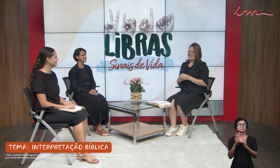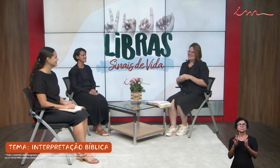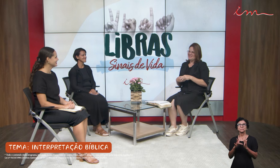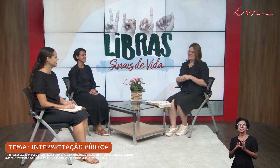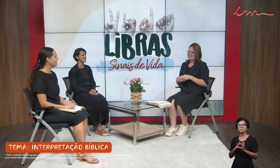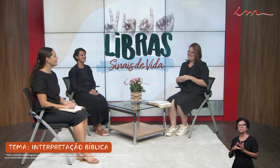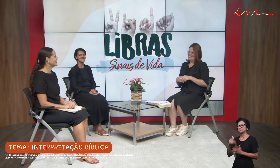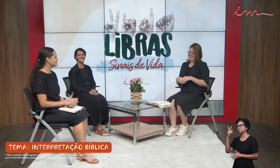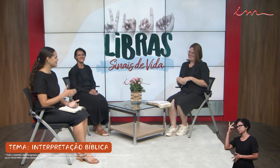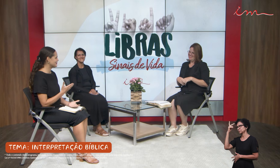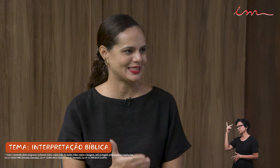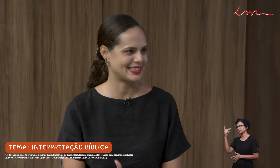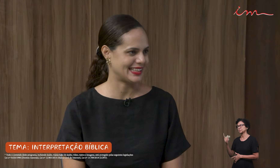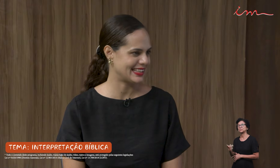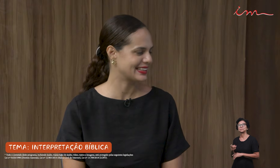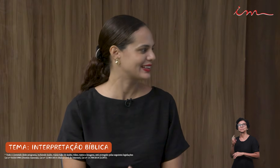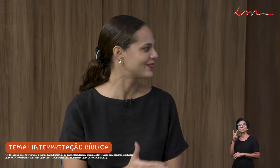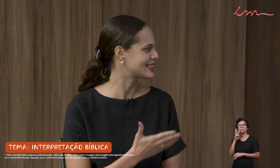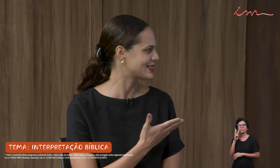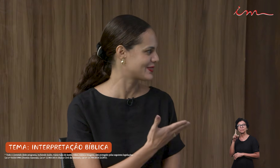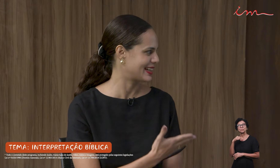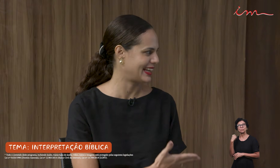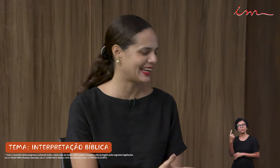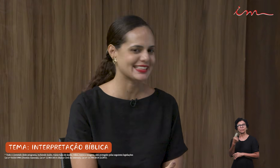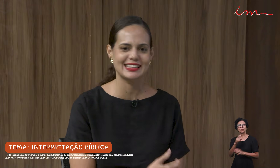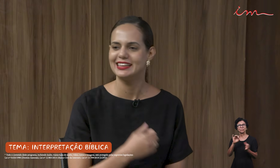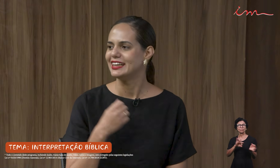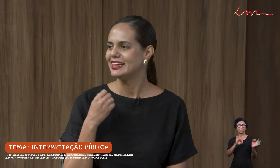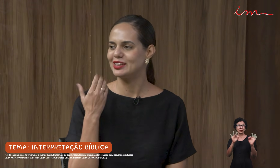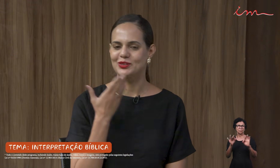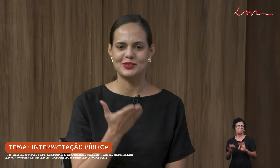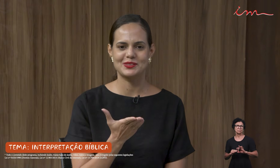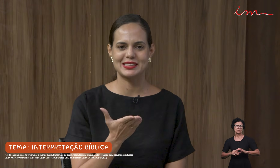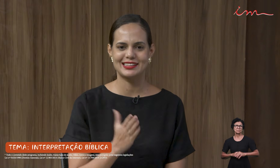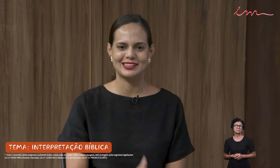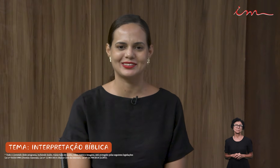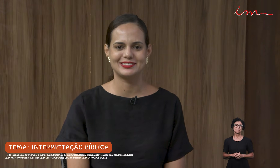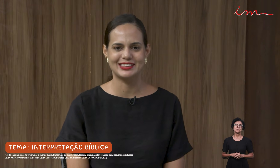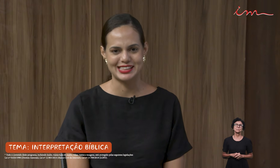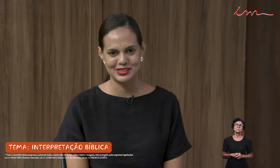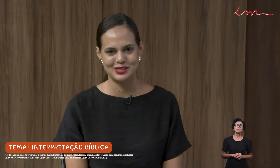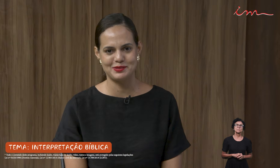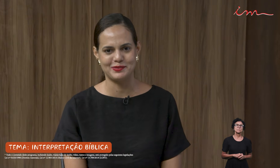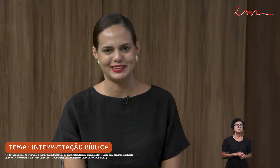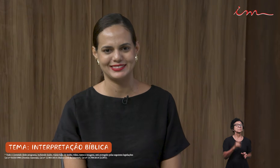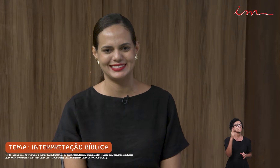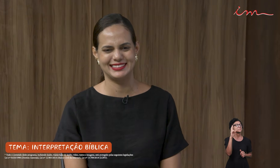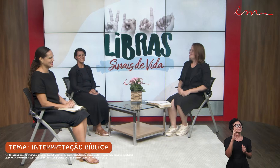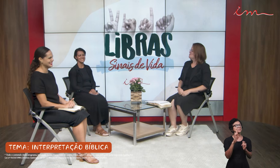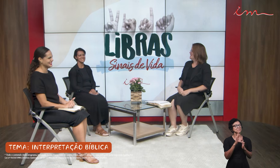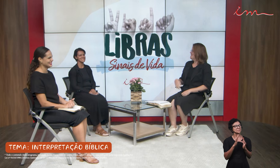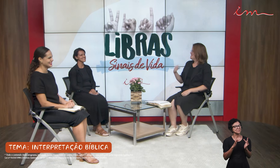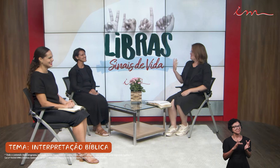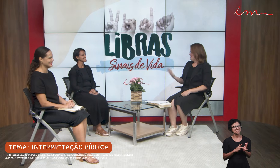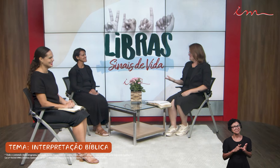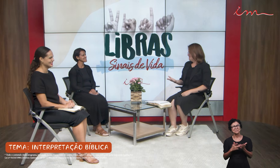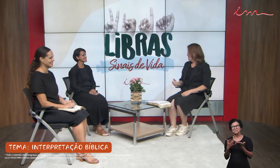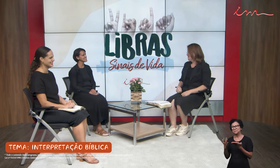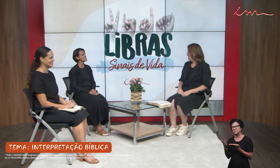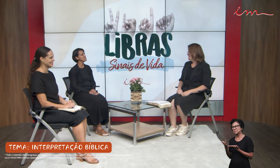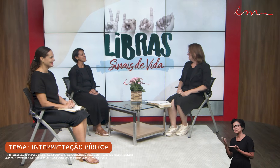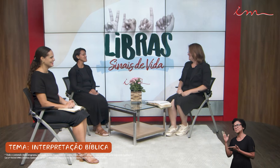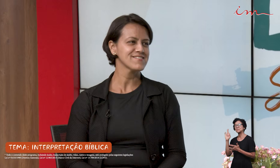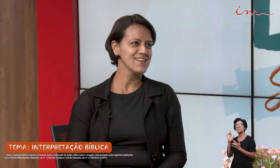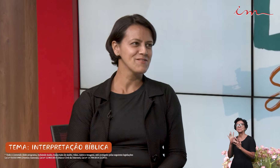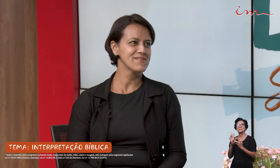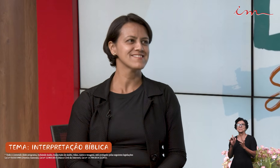Natália, Pai do Senhor. Pai do Senhor, Priscila, Pai do Senhor, Vanessa e todos os que estão nos assistindo neste momento. Vanessa, Pai do